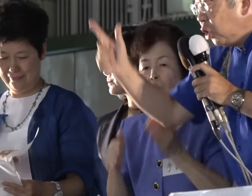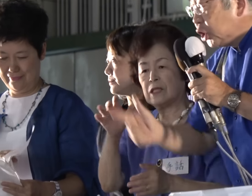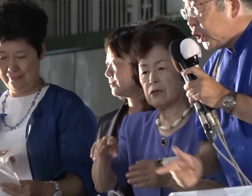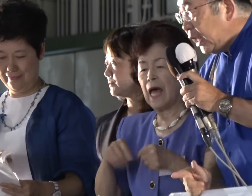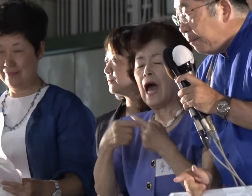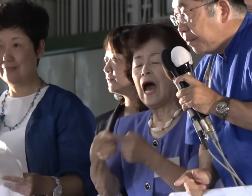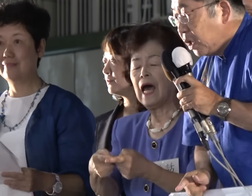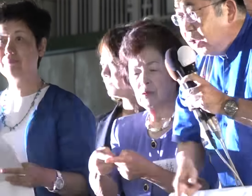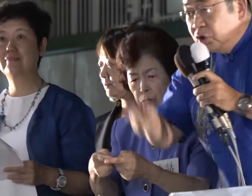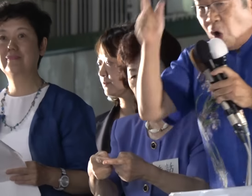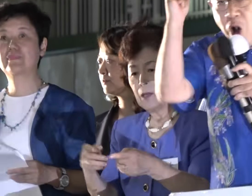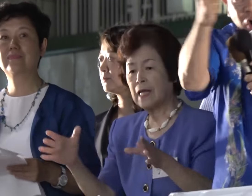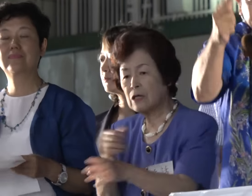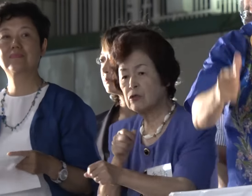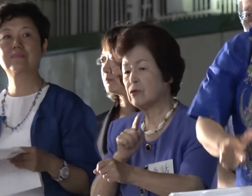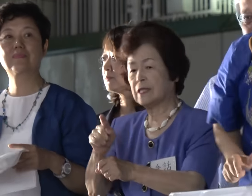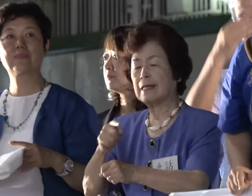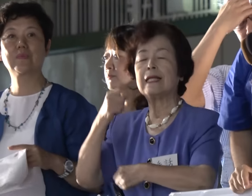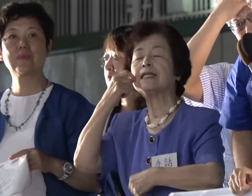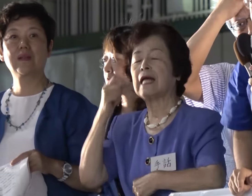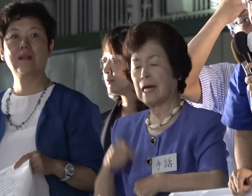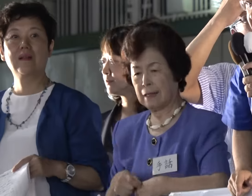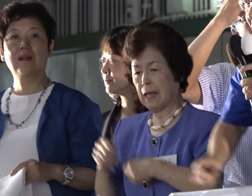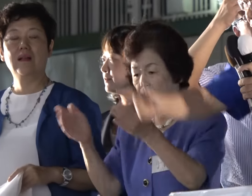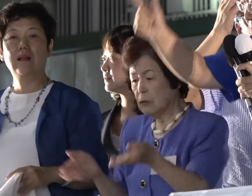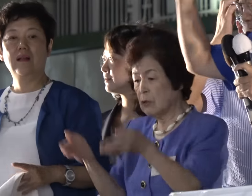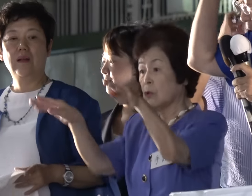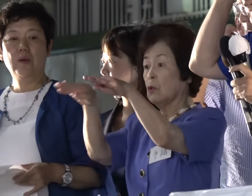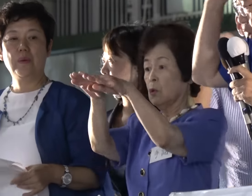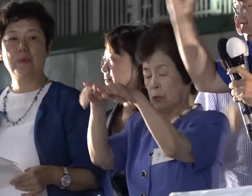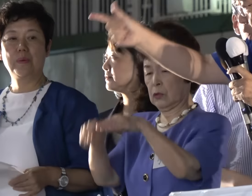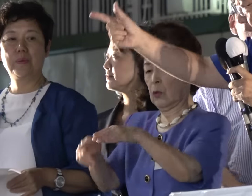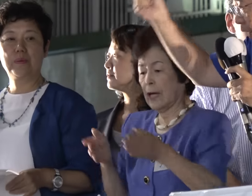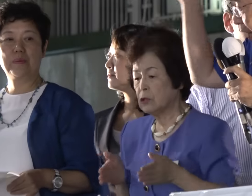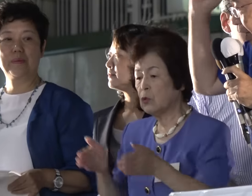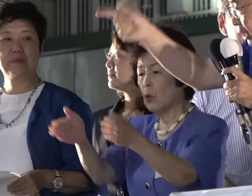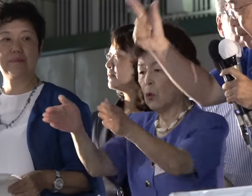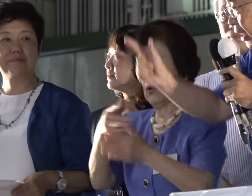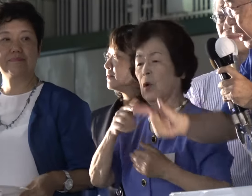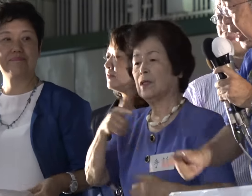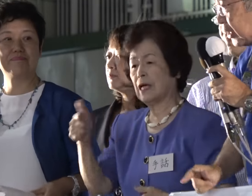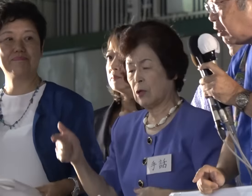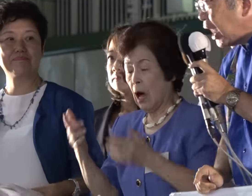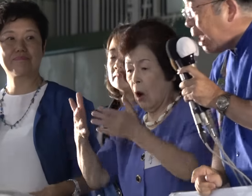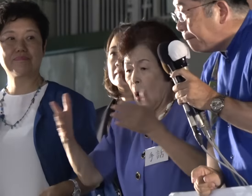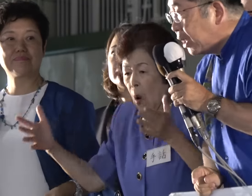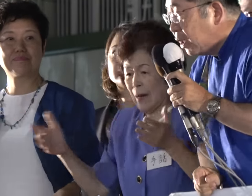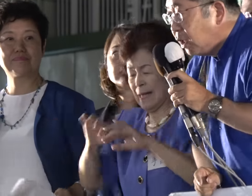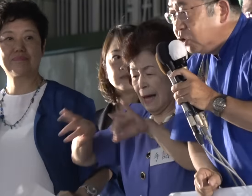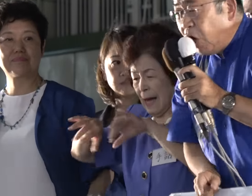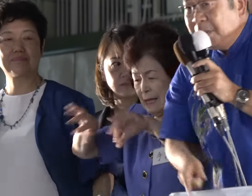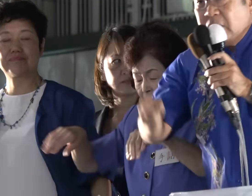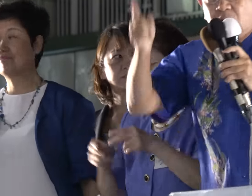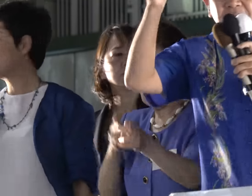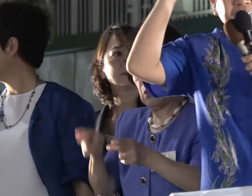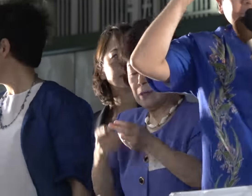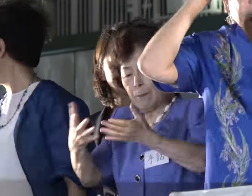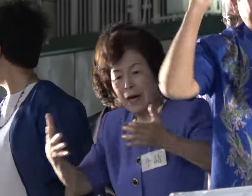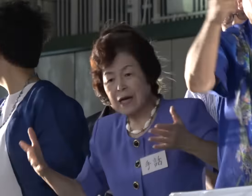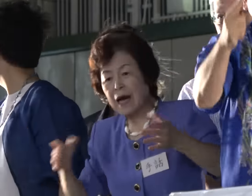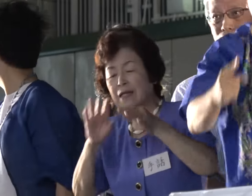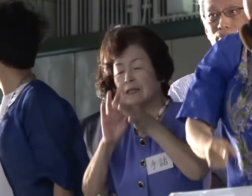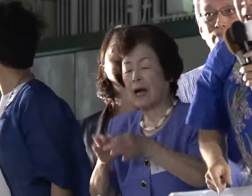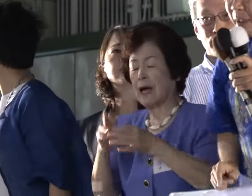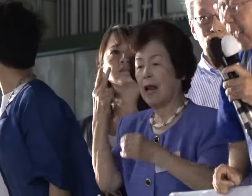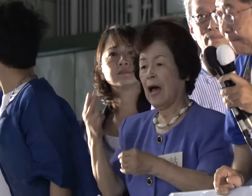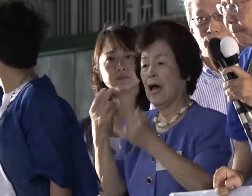箱物作り、道路建設、昔ながらの大型開発ばっかりやってるから都民の暮らしに